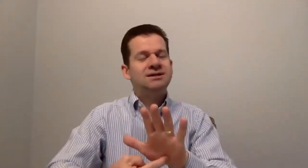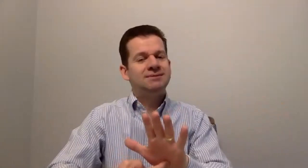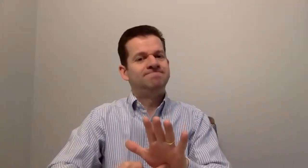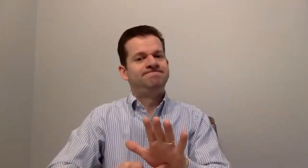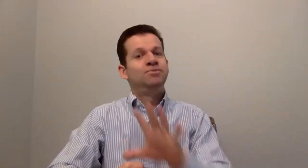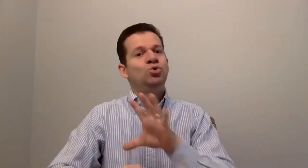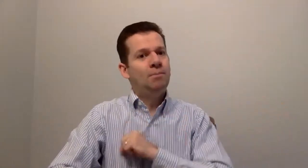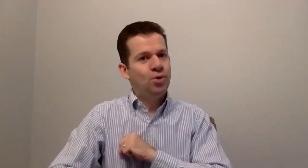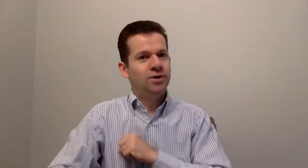Mostra o amor.